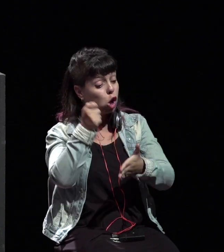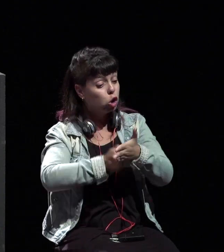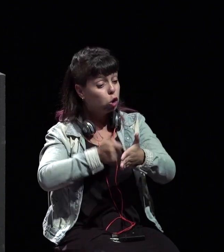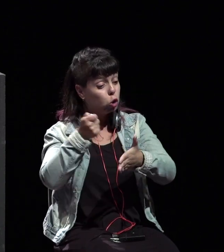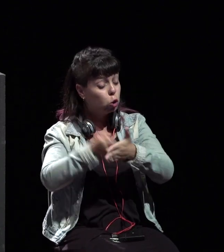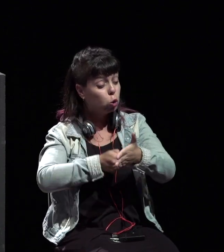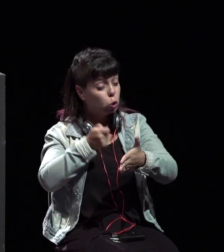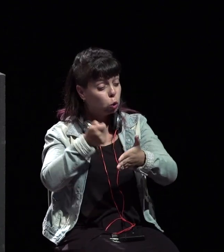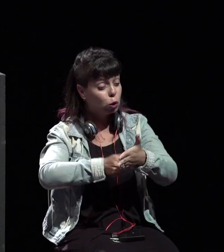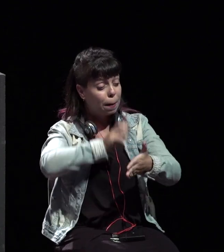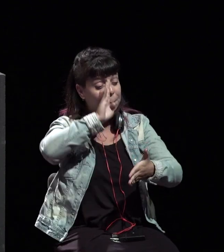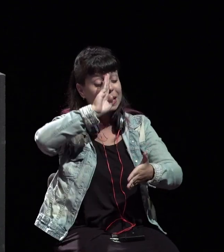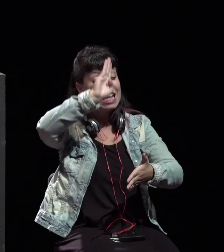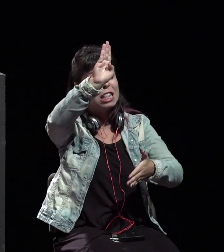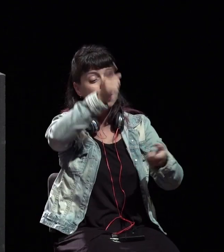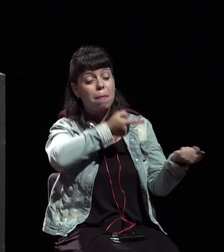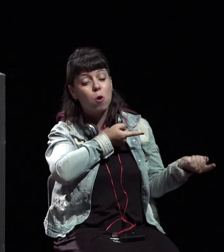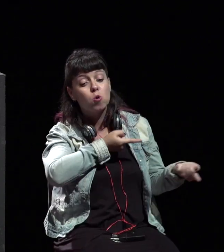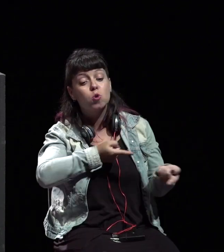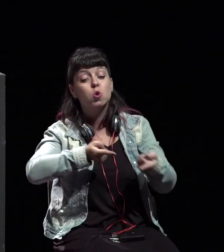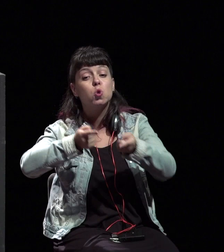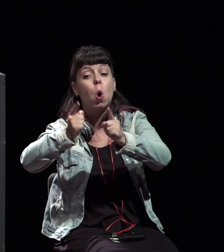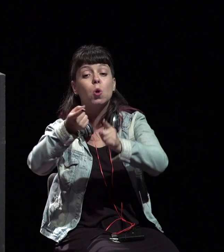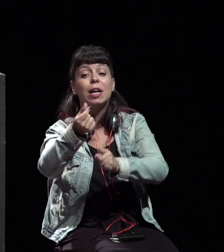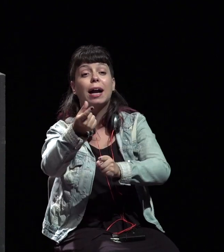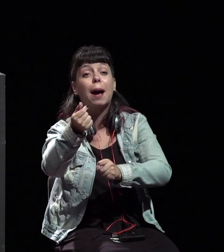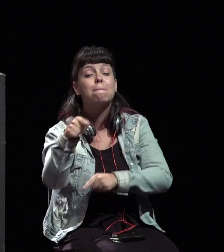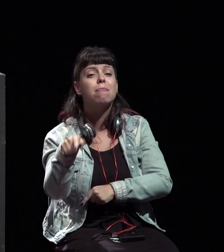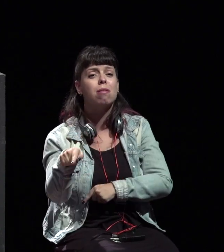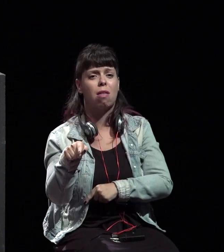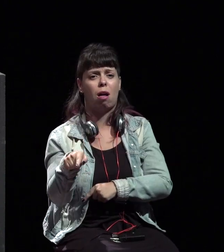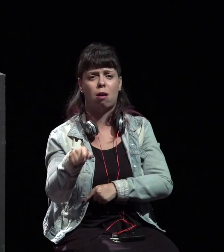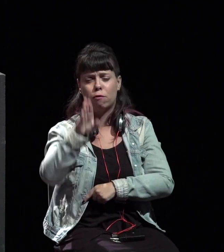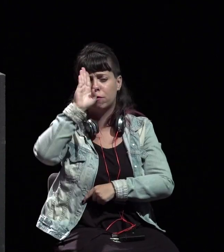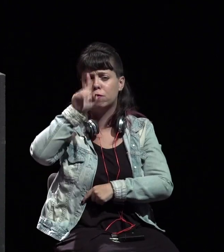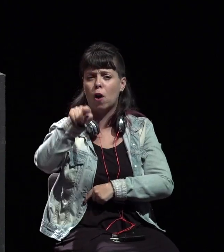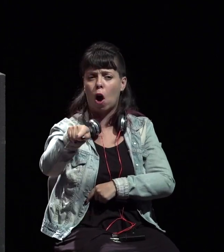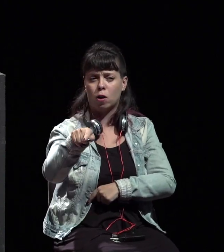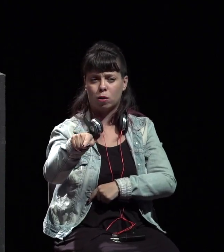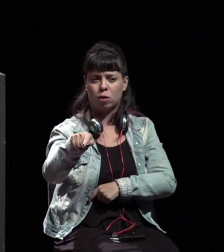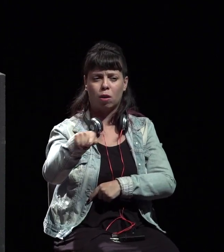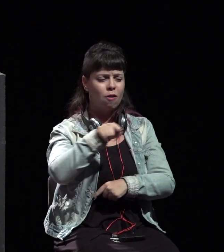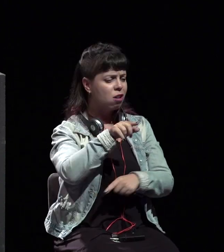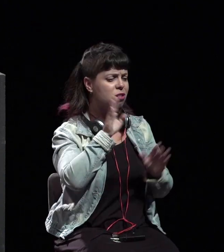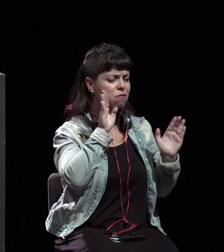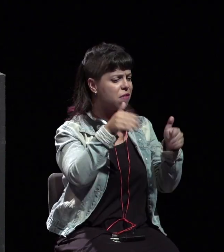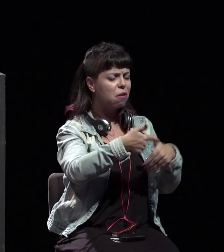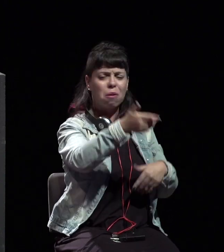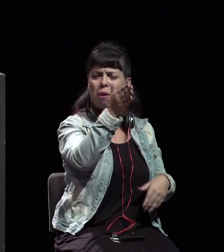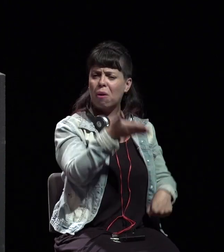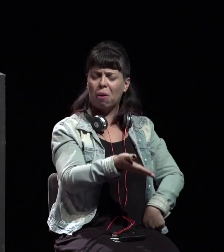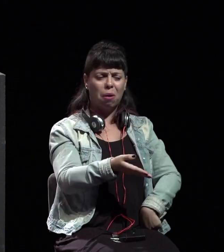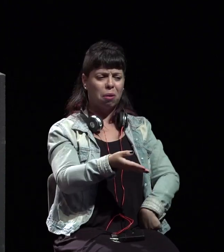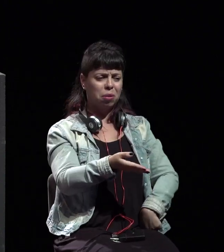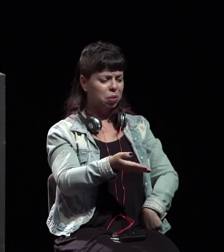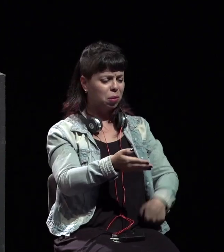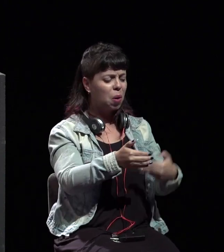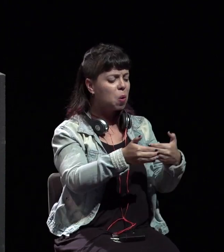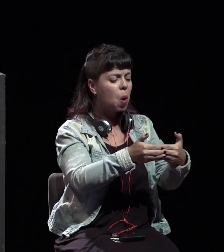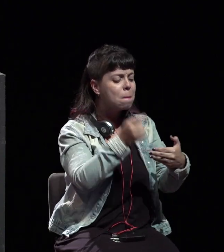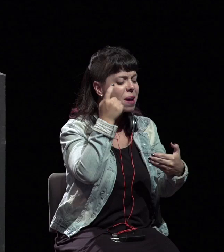fundamental contra o capitalismo, contra as estruturas, para caminhos curtos, adiando